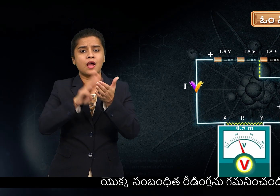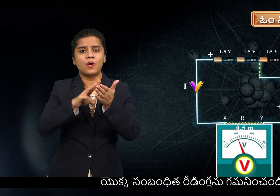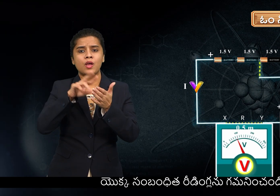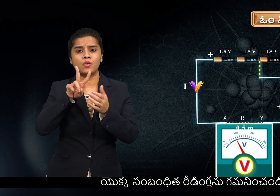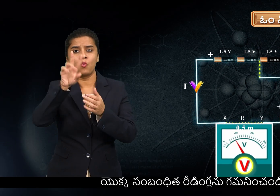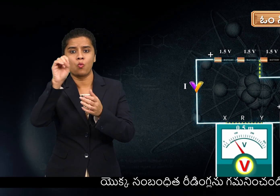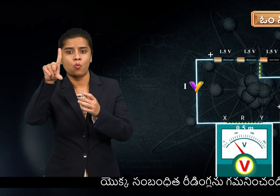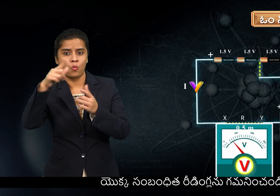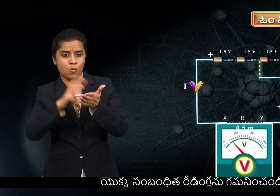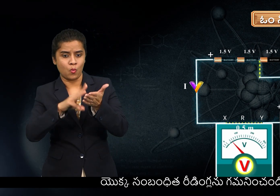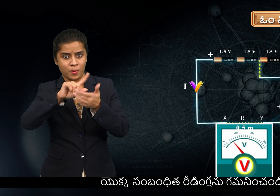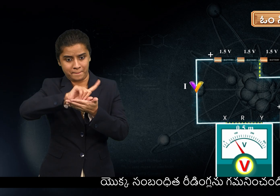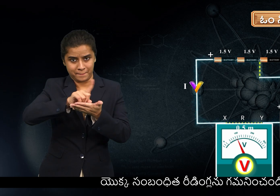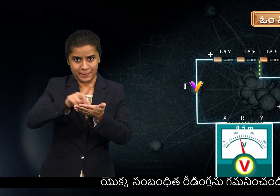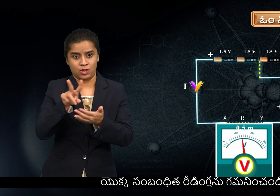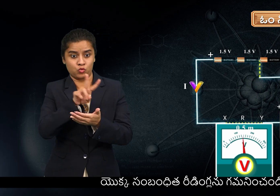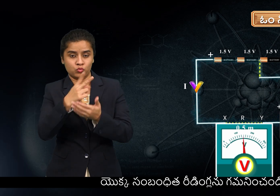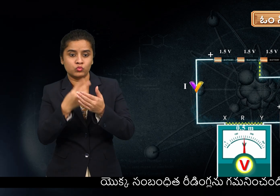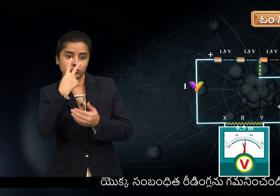రీడింగ్లను గమనించండి.